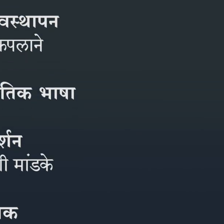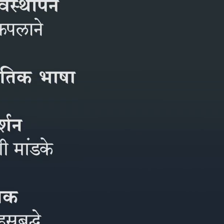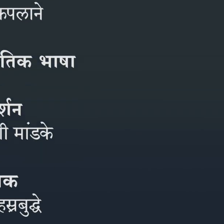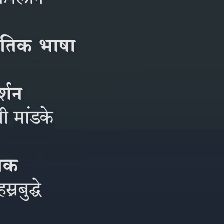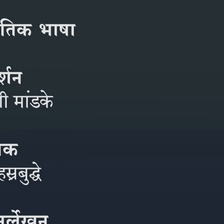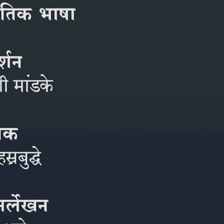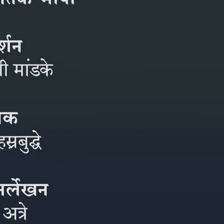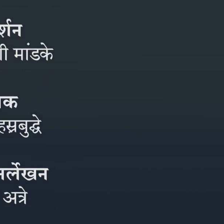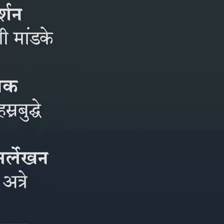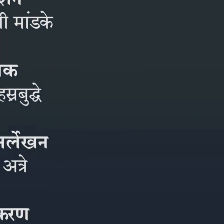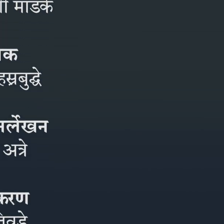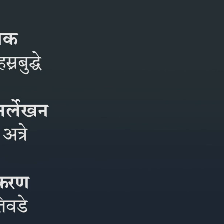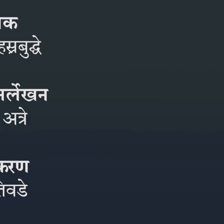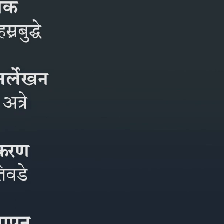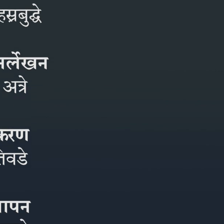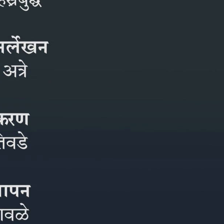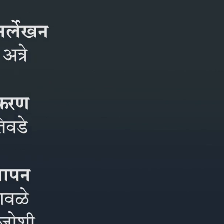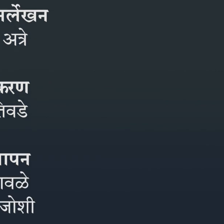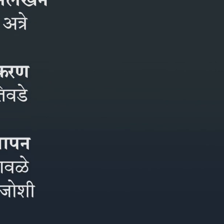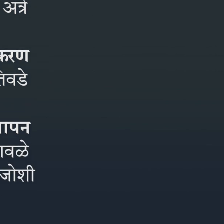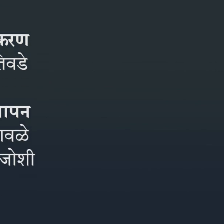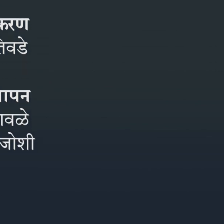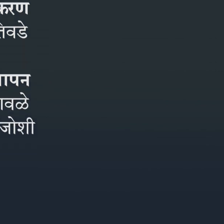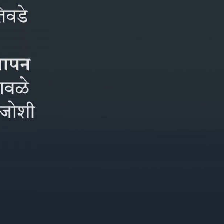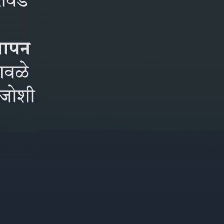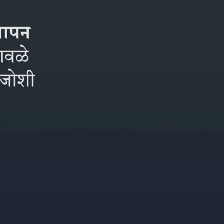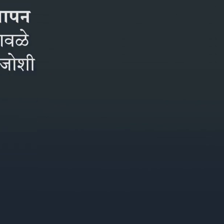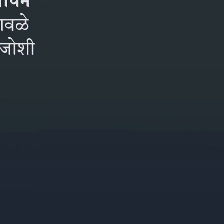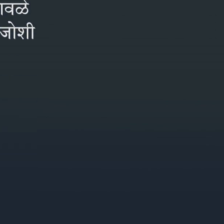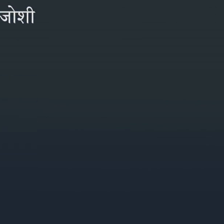है हुआ है